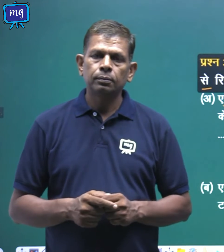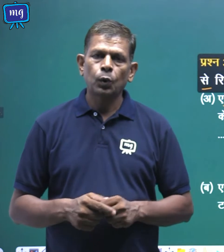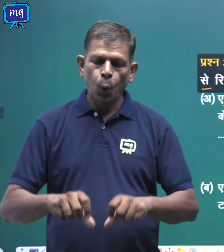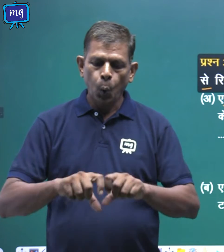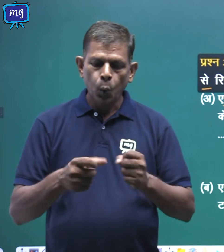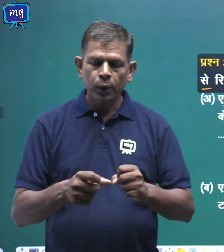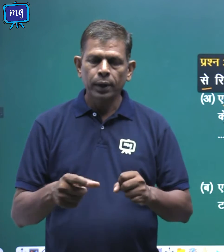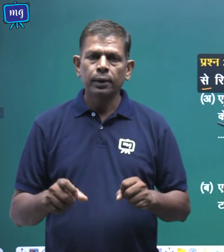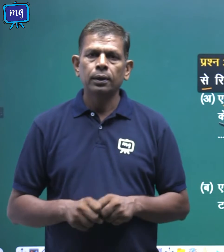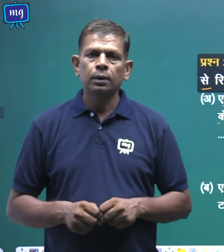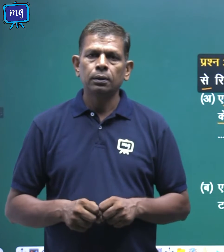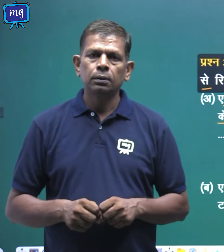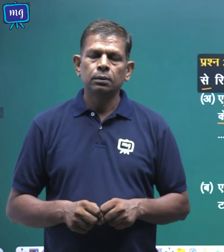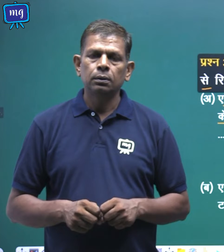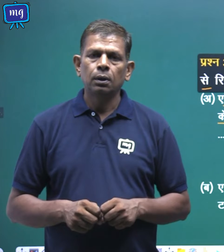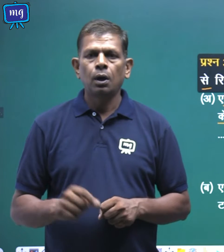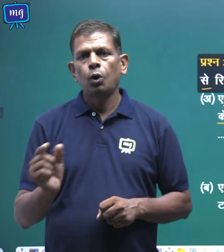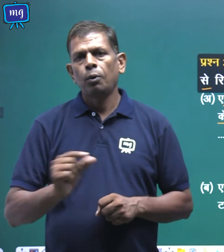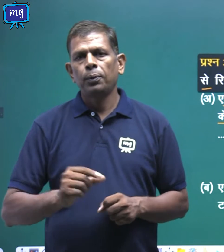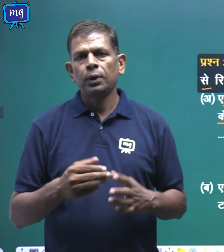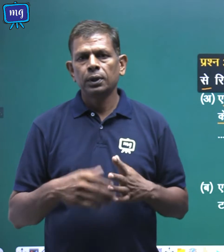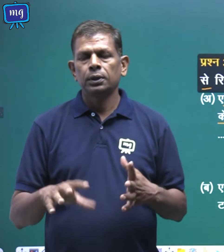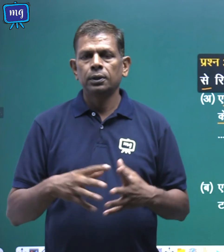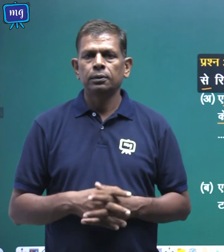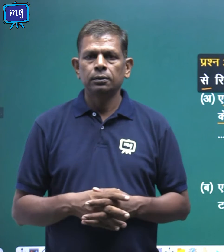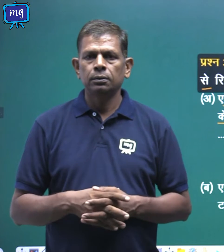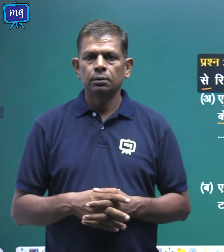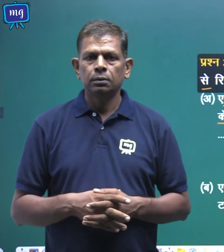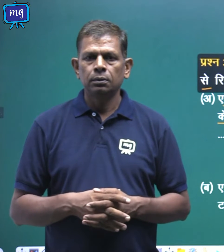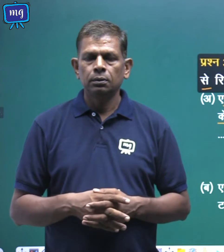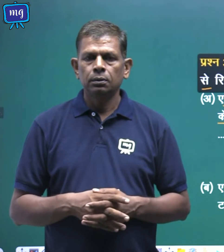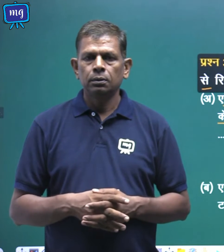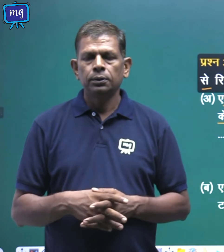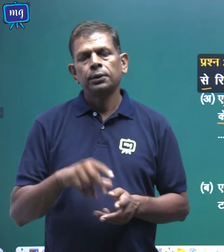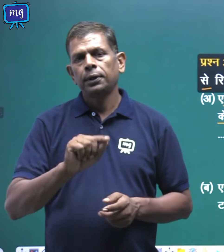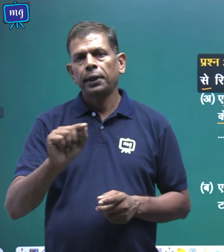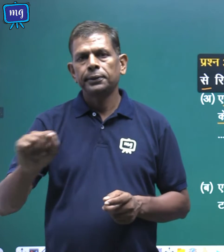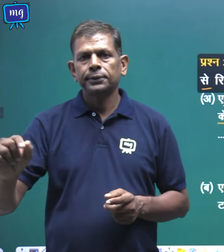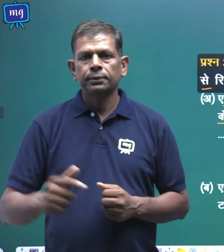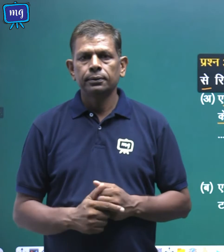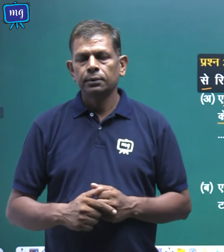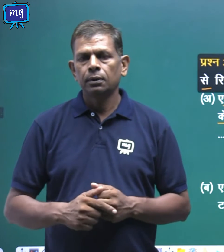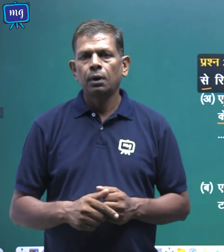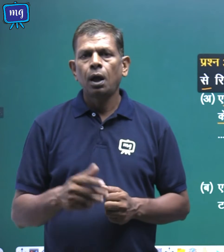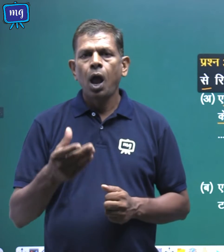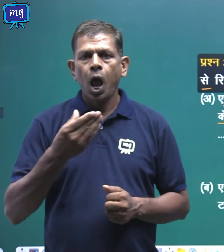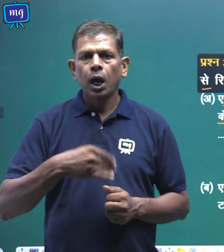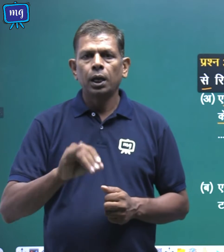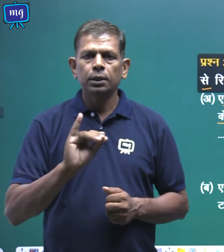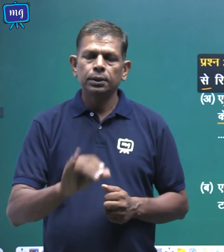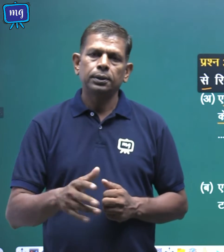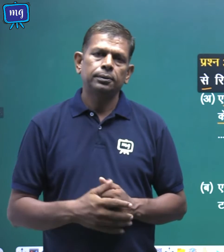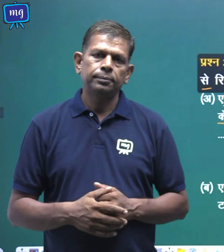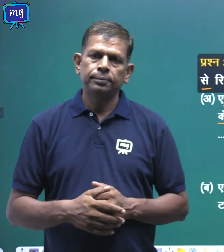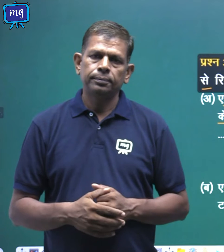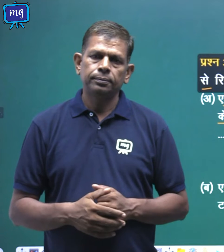तोड़ने के लिए उपयोग की जाती है डैश कहलाती है।